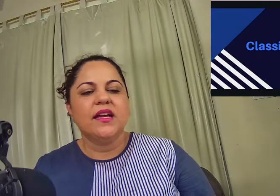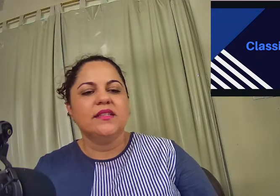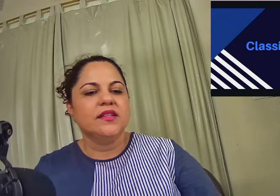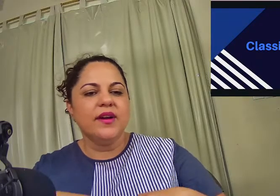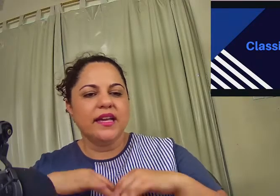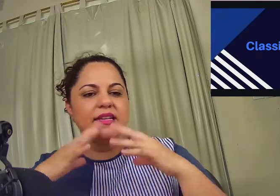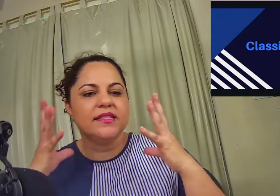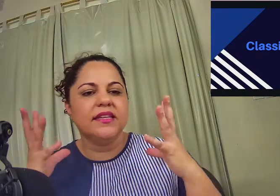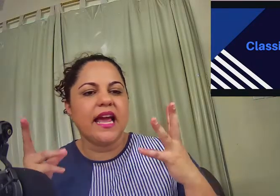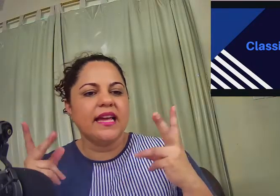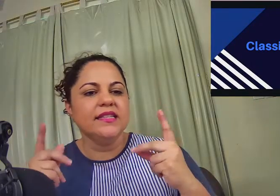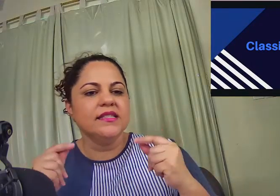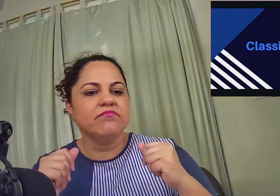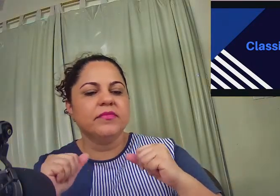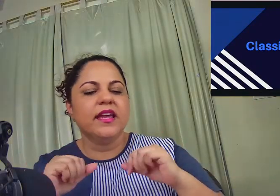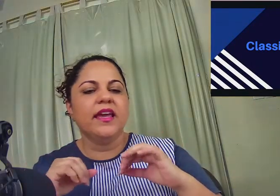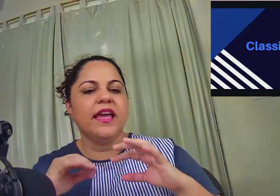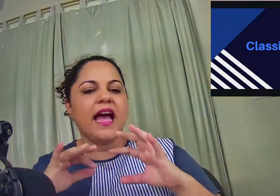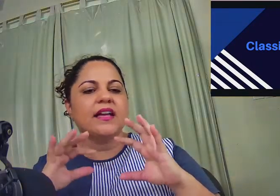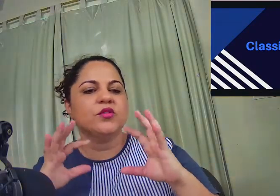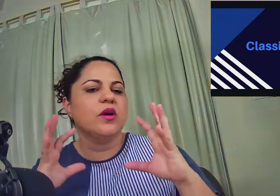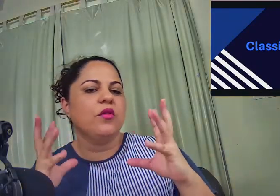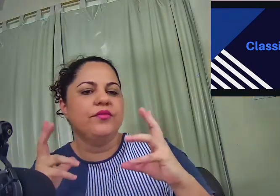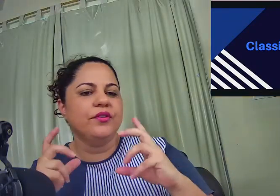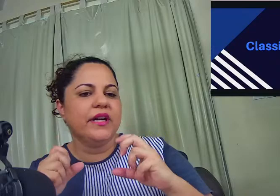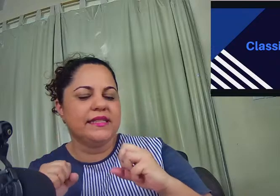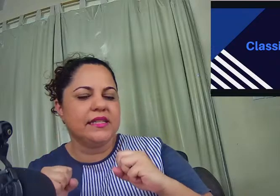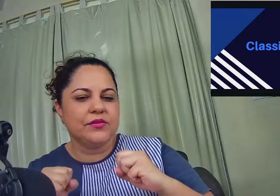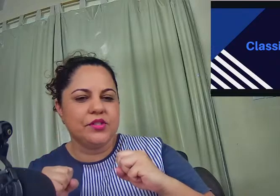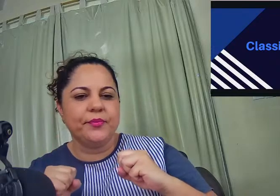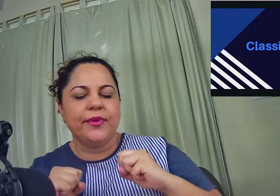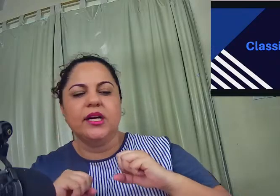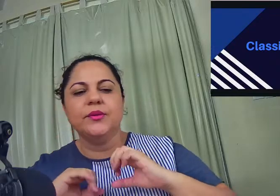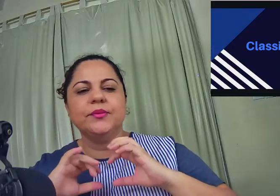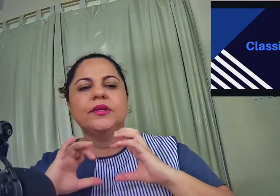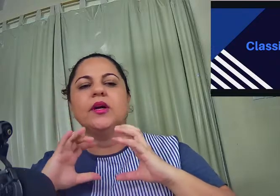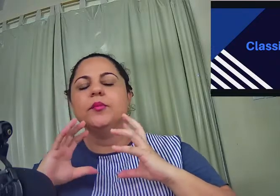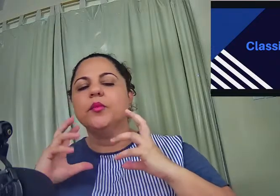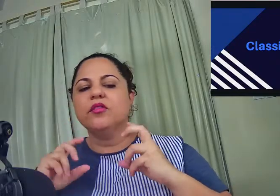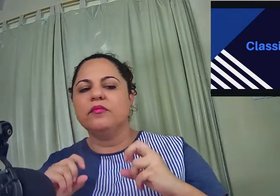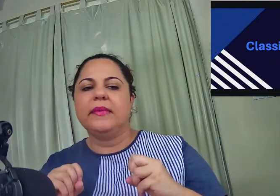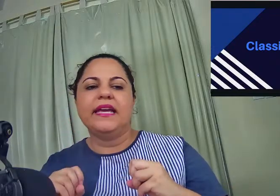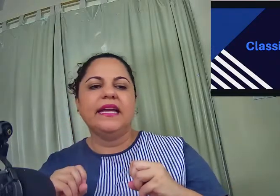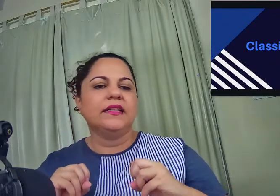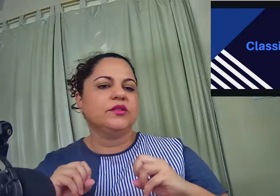são aqueles sinais que a sua configuração de mão, movimento,